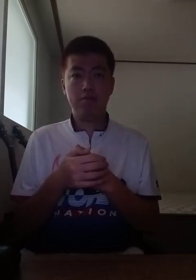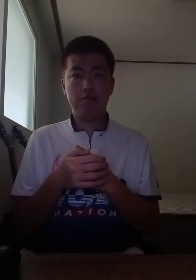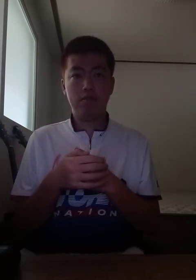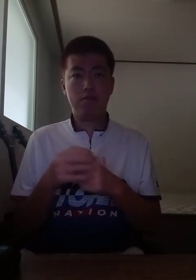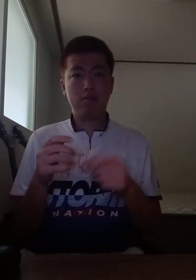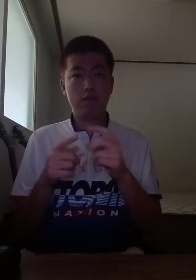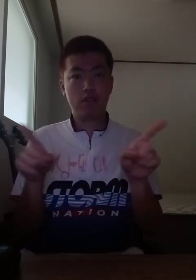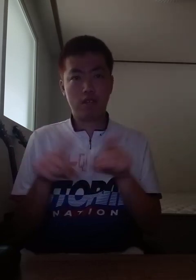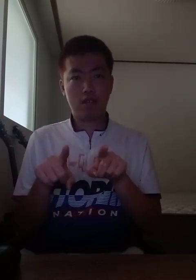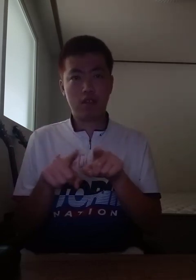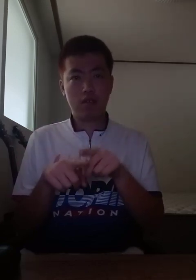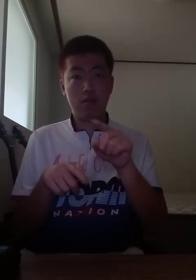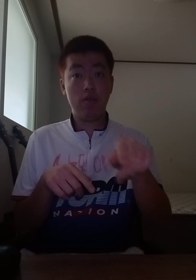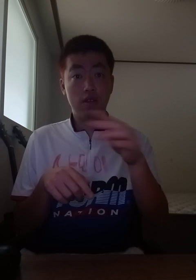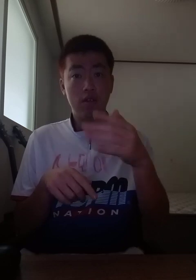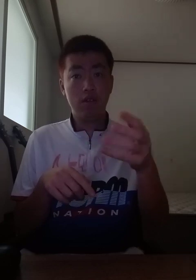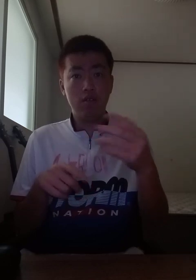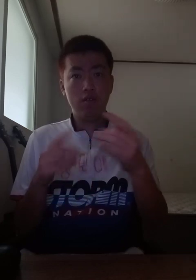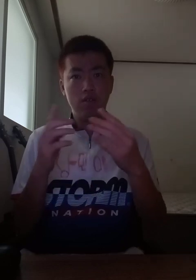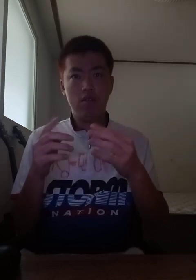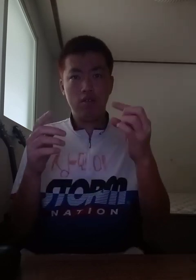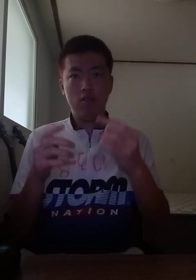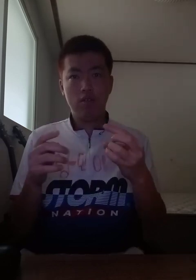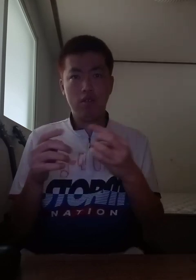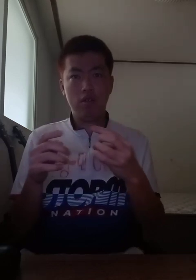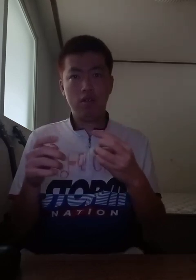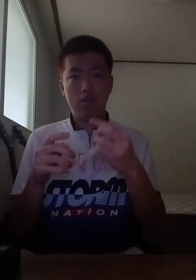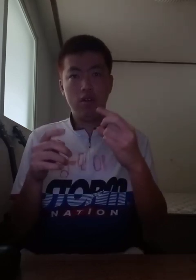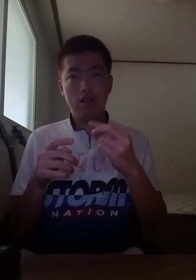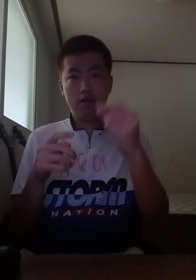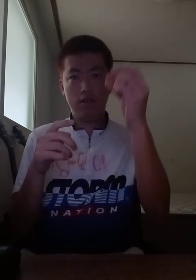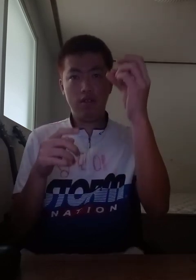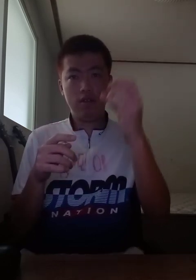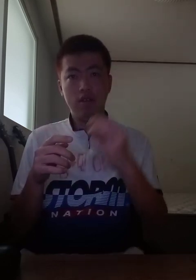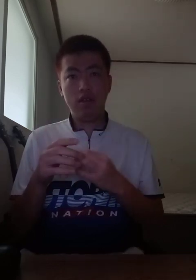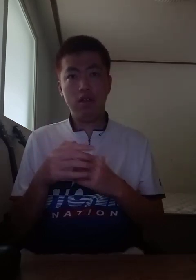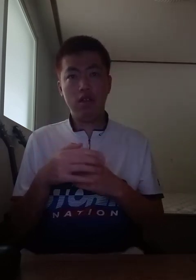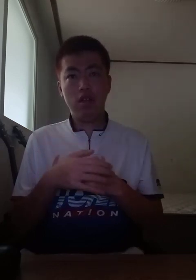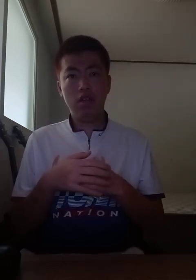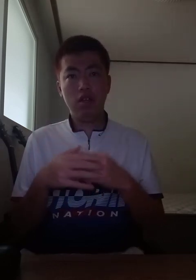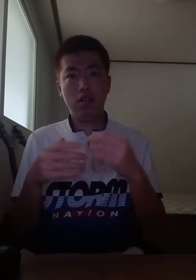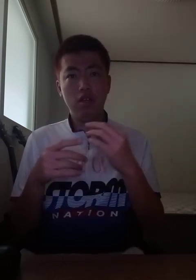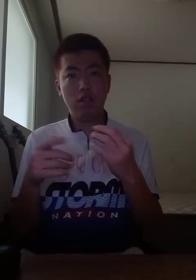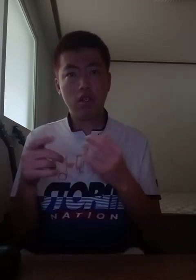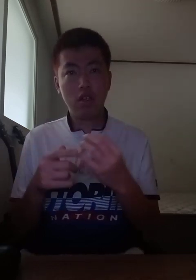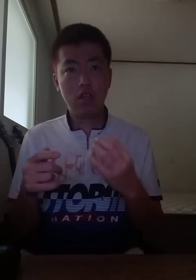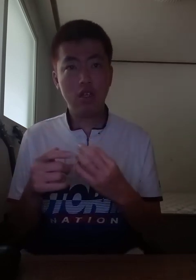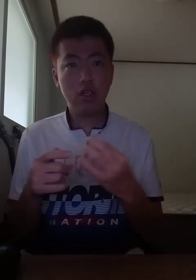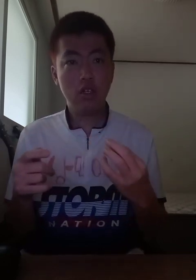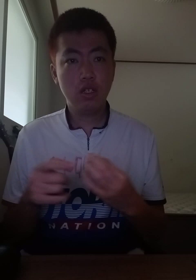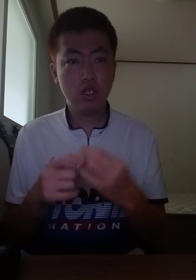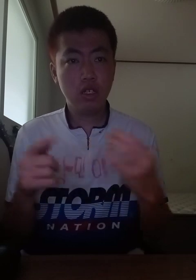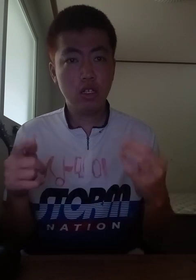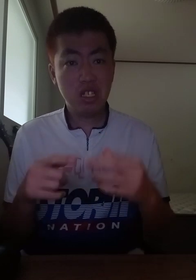관할구청과 함께 바로 앞에 위치한 고층 오피스텔 건물로 올라가 봤습니다. 개방형 복도에 들어서자 발 아래로 쓰레기 더미가